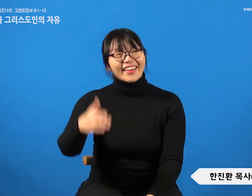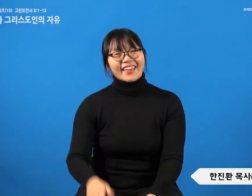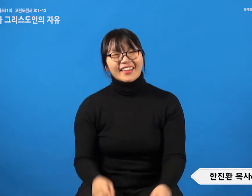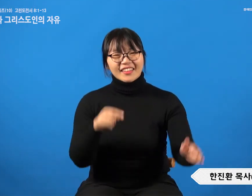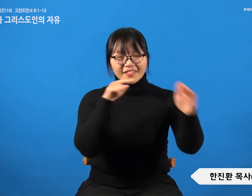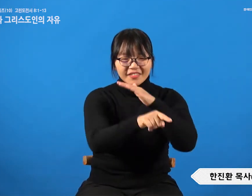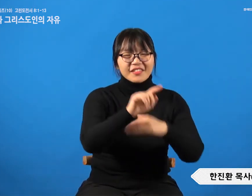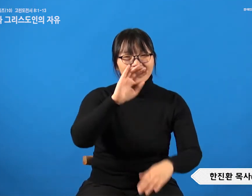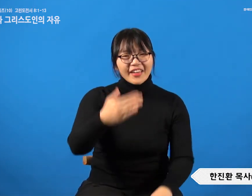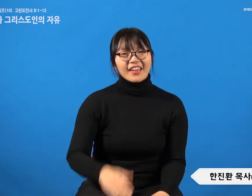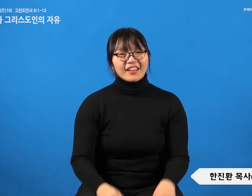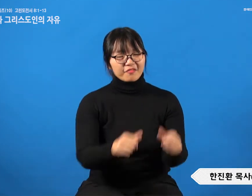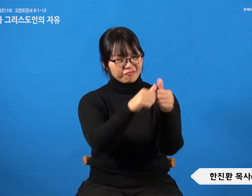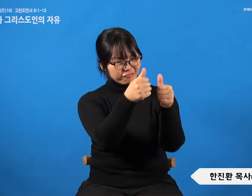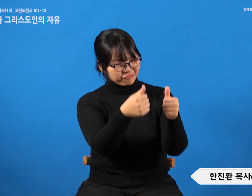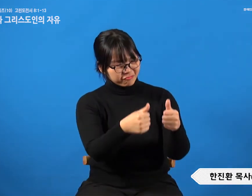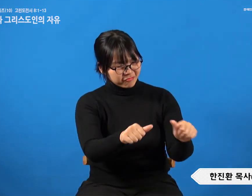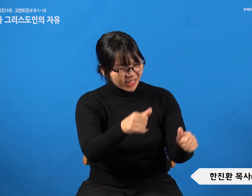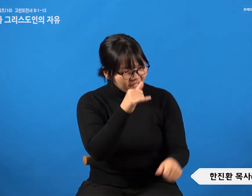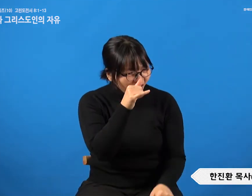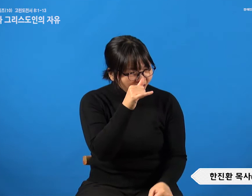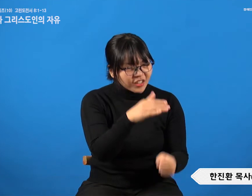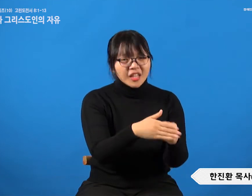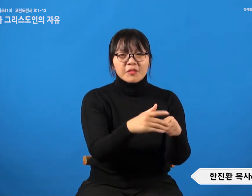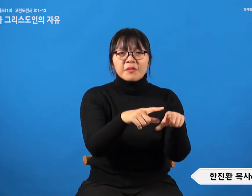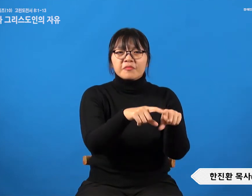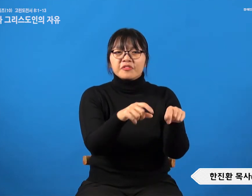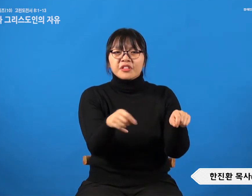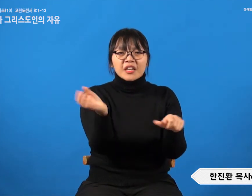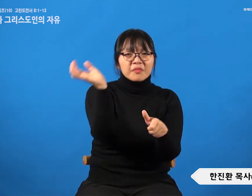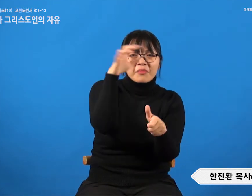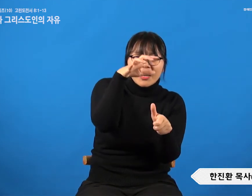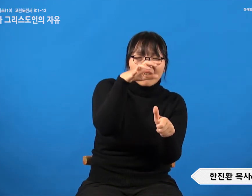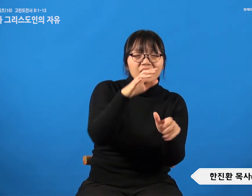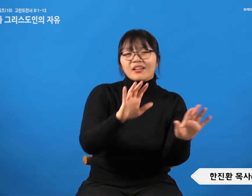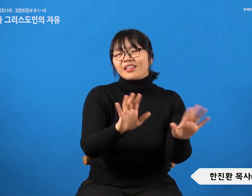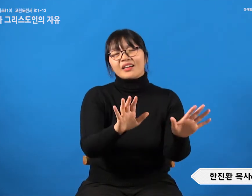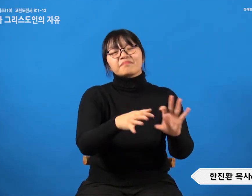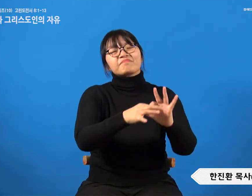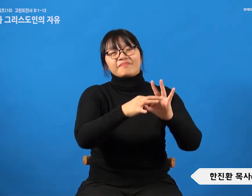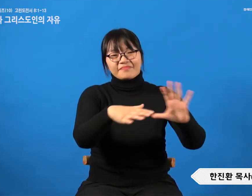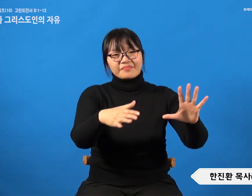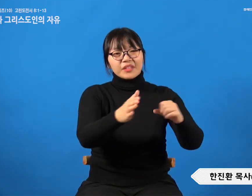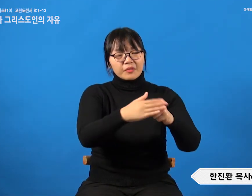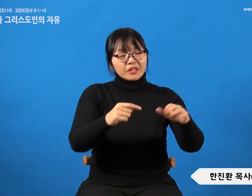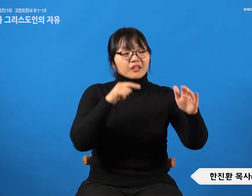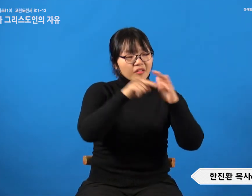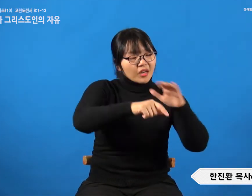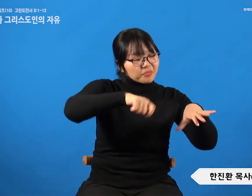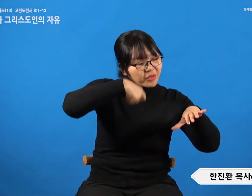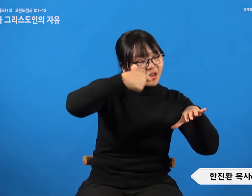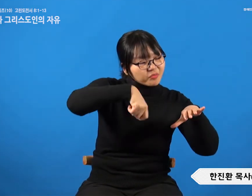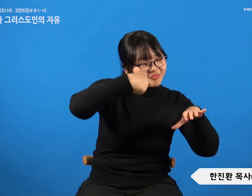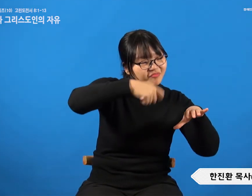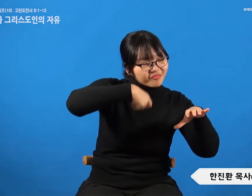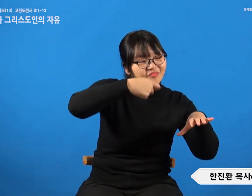되지요. 뭐 불상 있다고 해서 그 음식에 귀신이 붙어있는 그런 건 아니니까 들어가서 얼마든지 먹어도